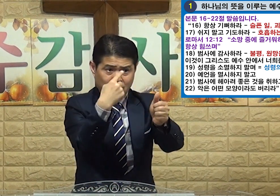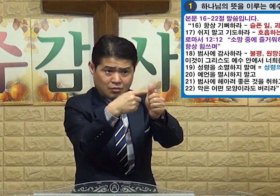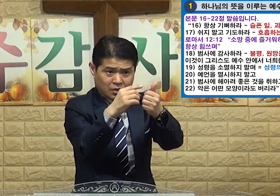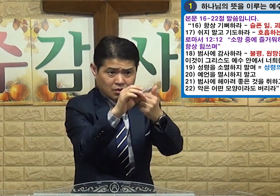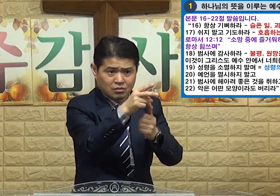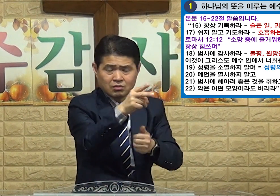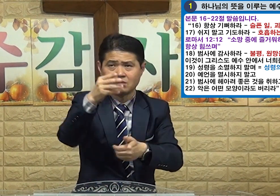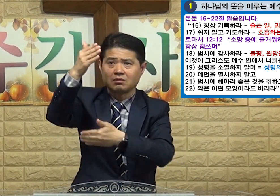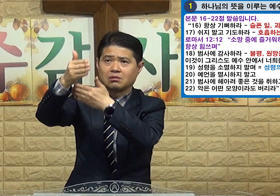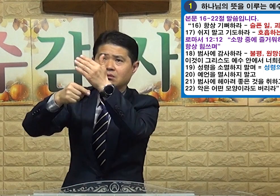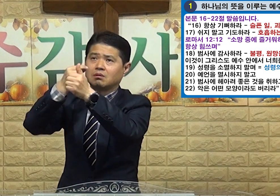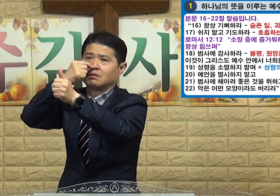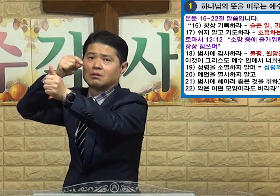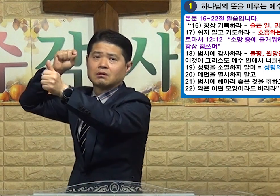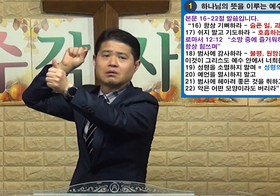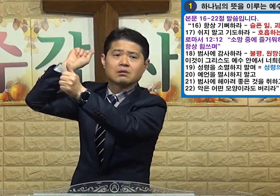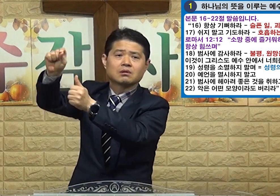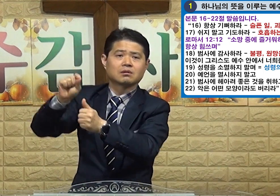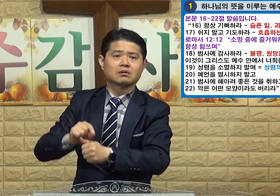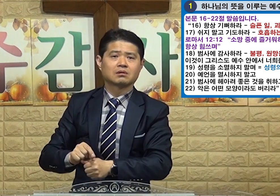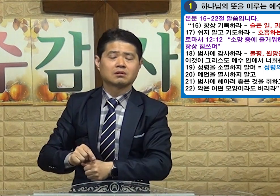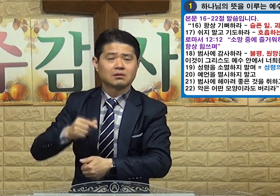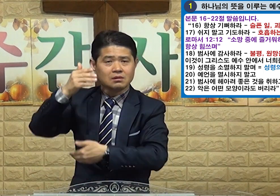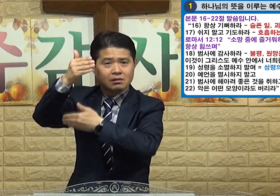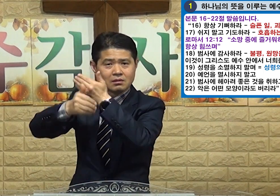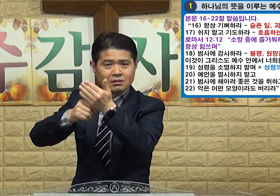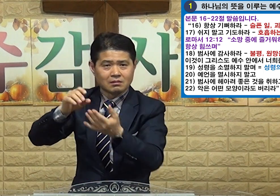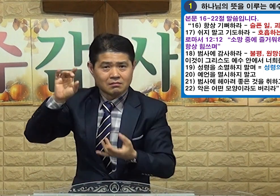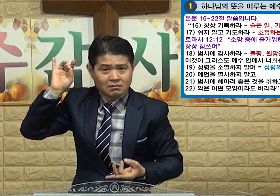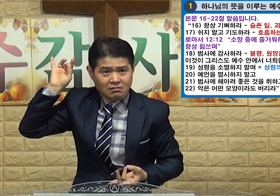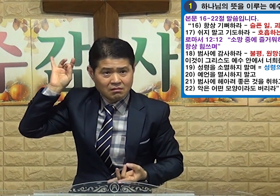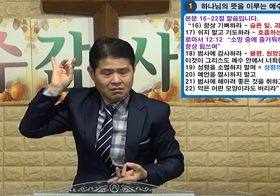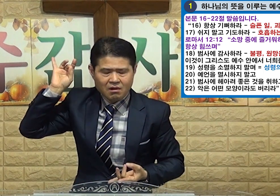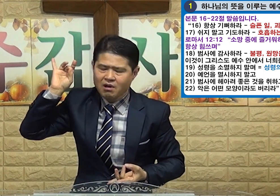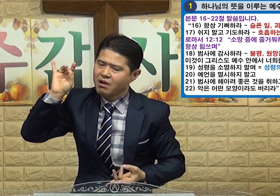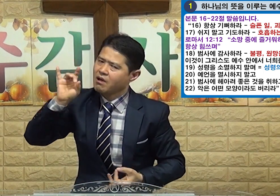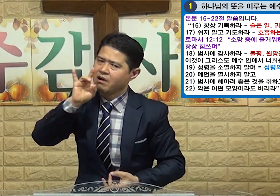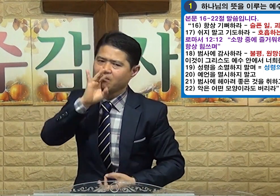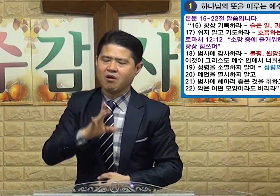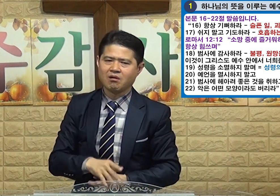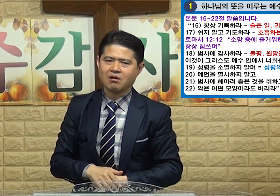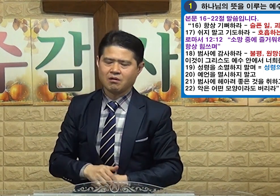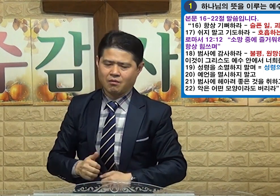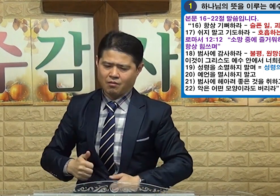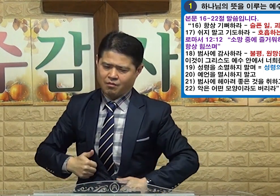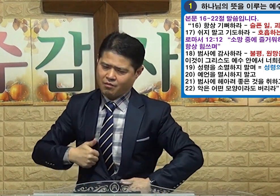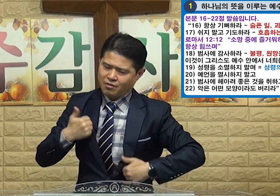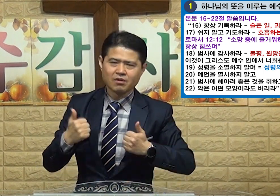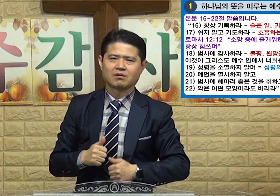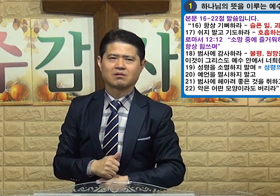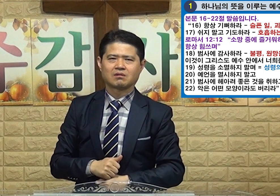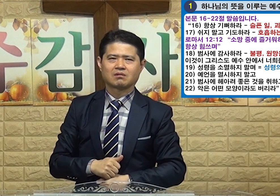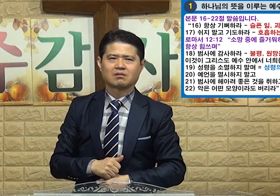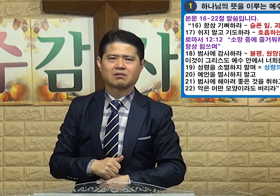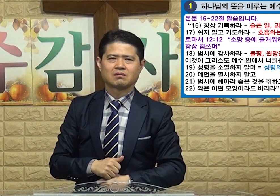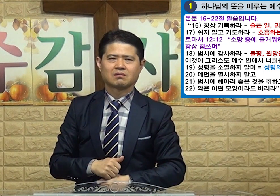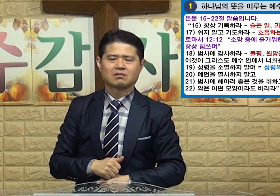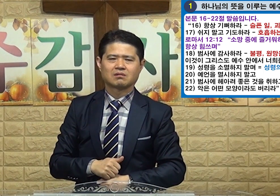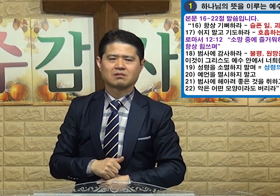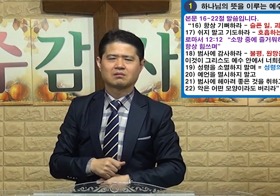마시길 바랍니다. 이것은 아버지를 멸시하는 것과 똑같습니까? 그래서 아버지는 더 불을